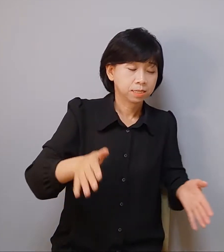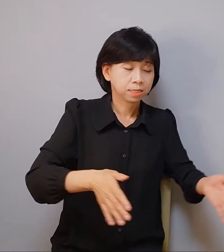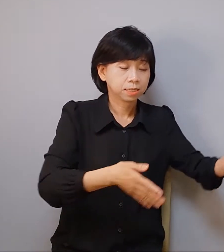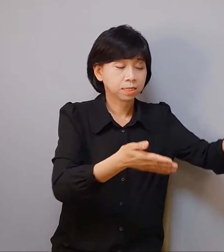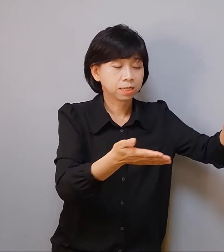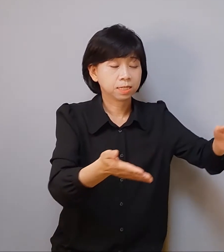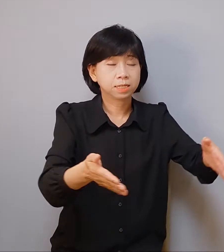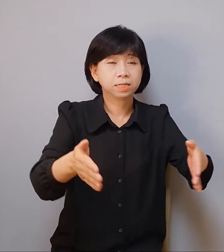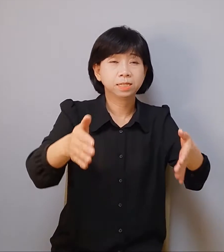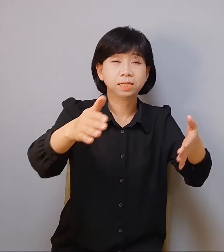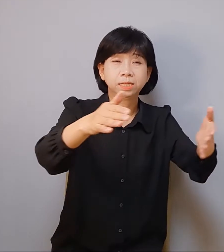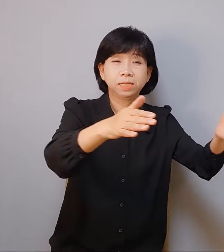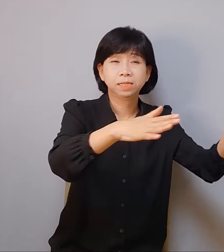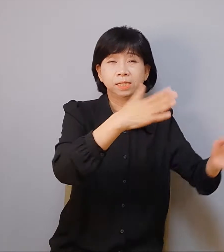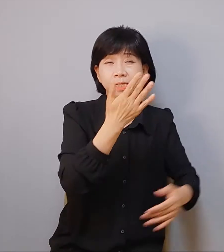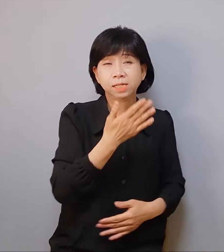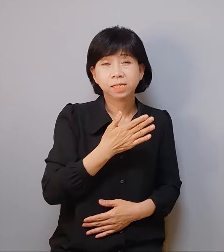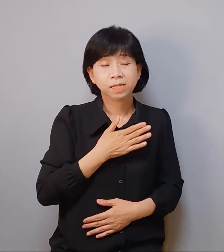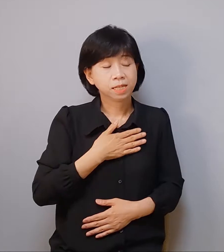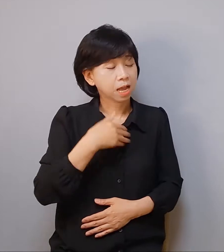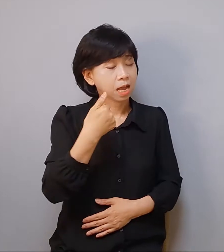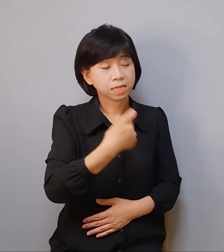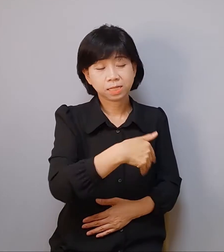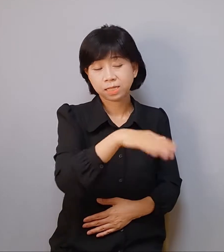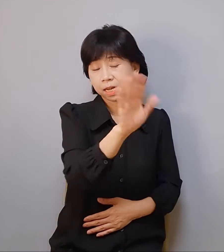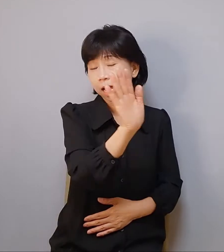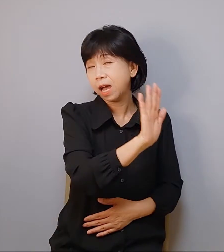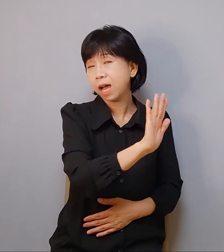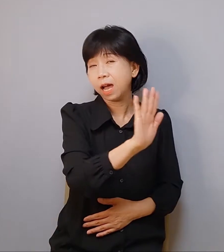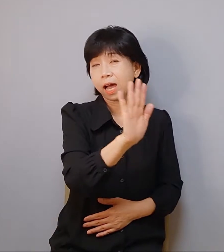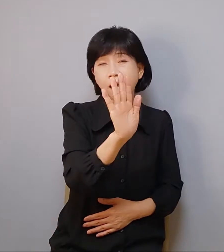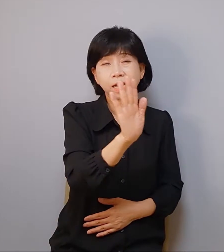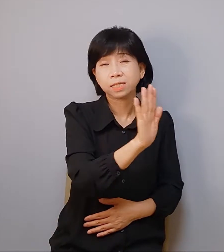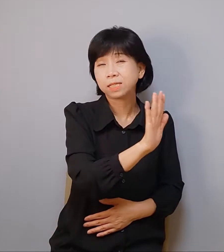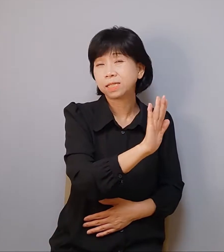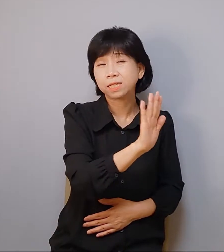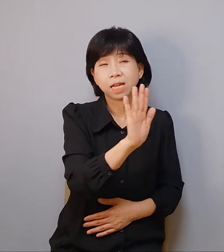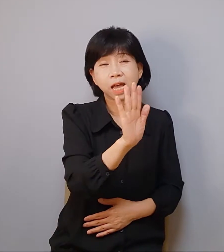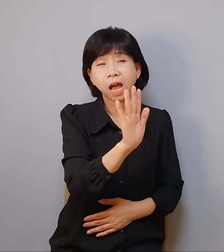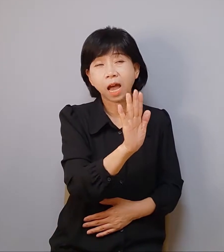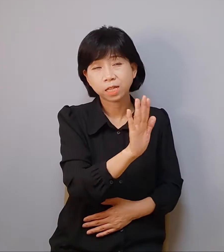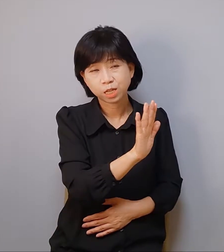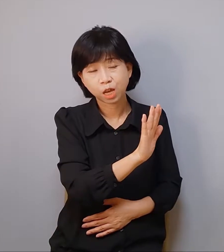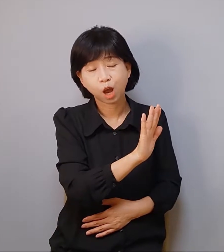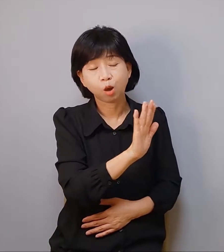멸망으로 가는 길을 나는 가지